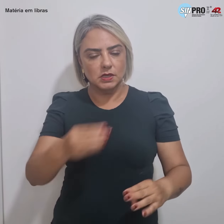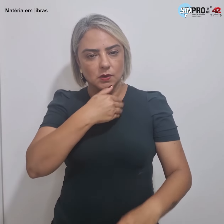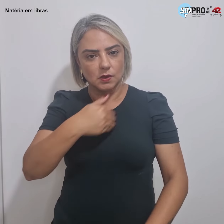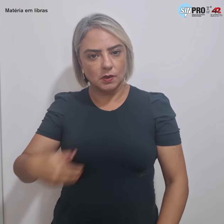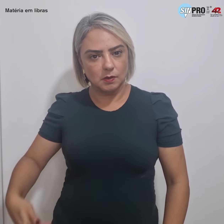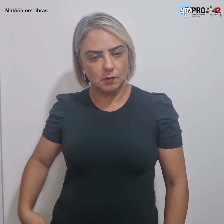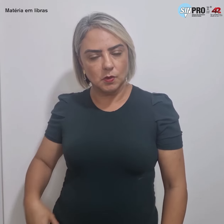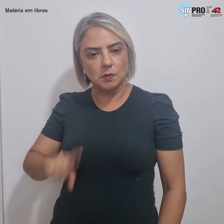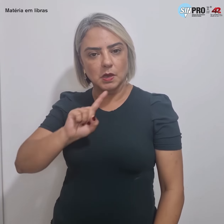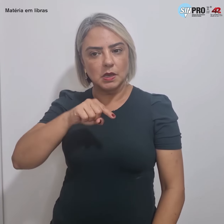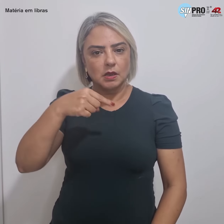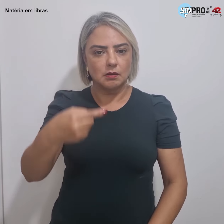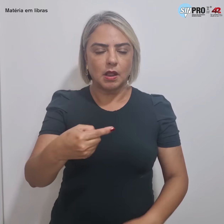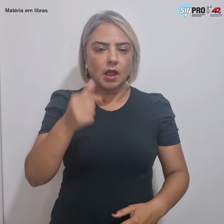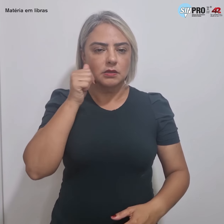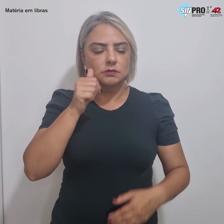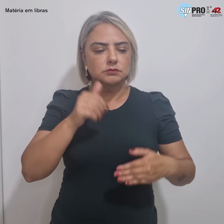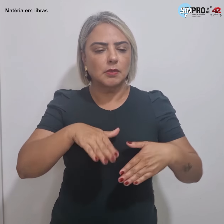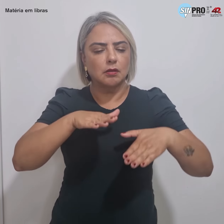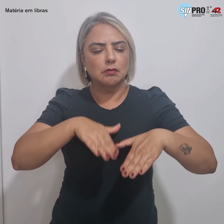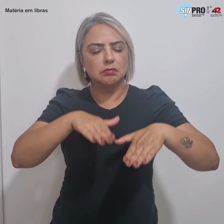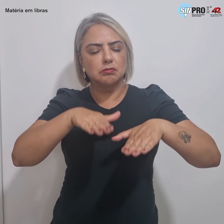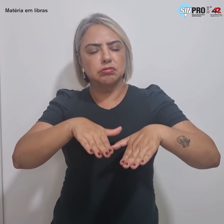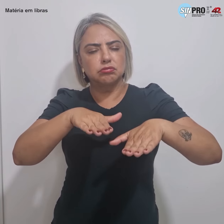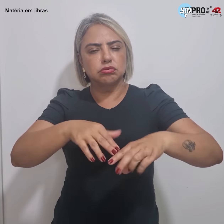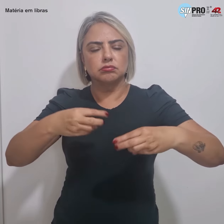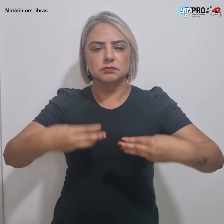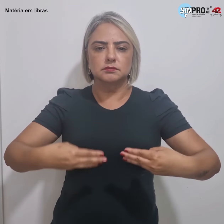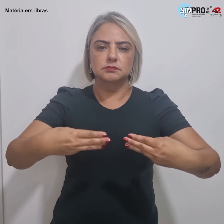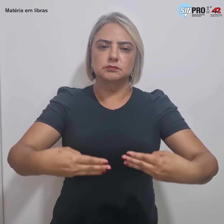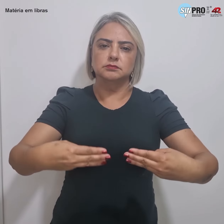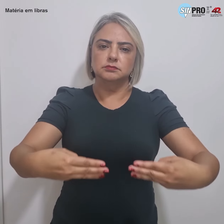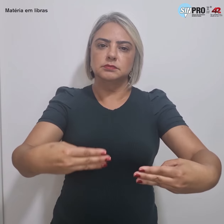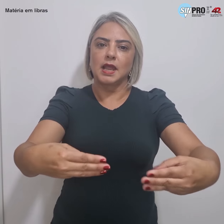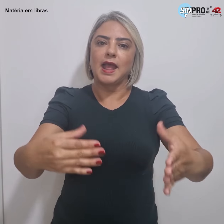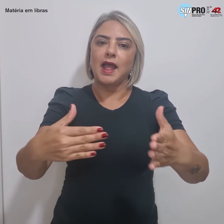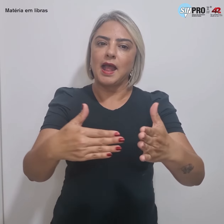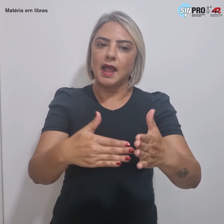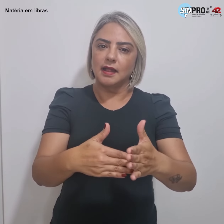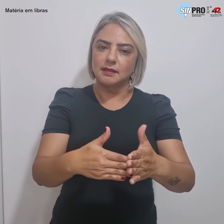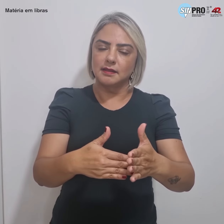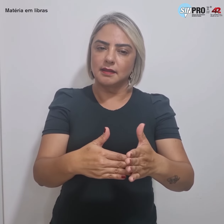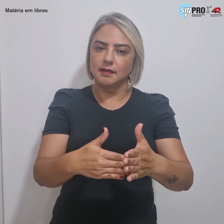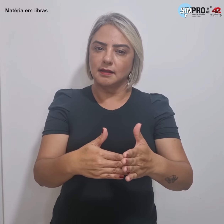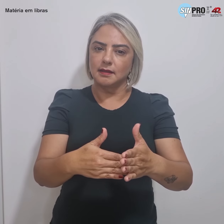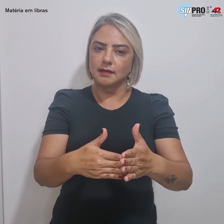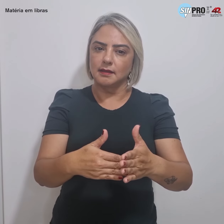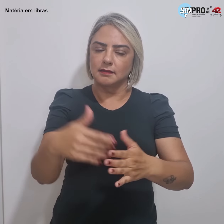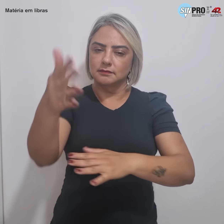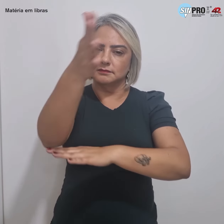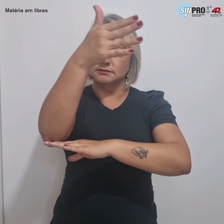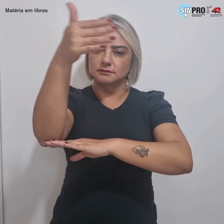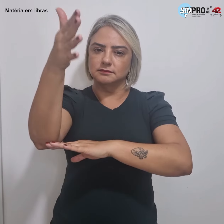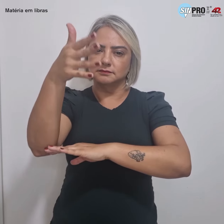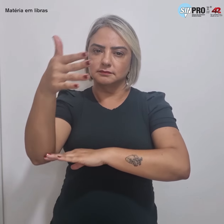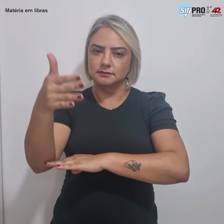as mulheres seguirão pela esplanada dos ministérios até a Alameda das Bandeiras. A